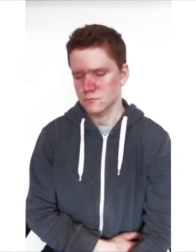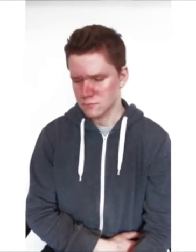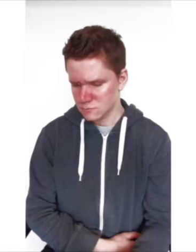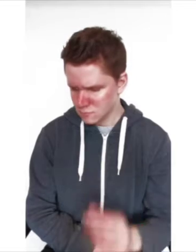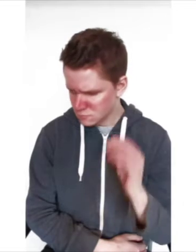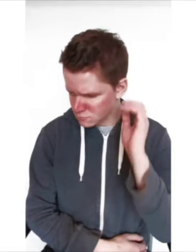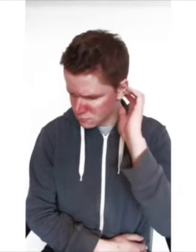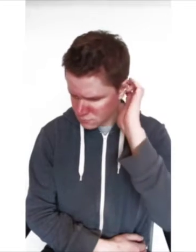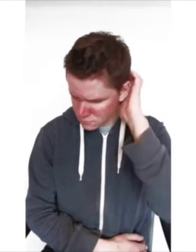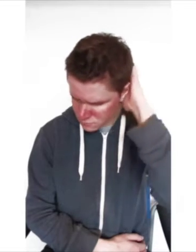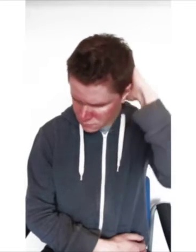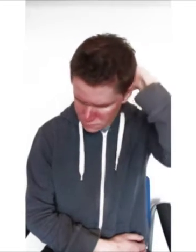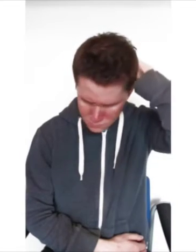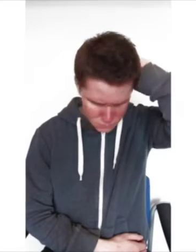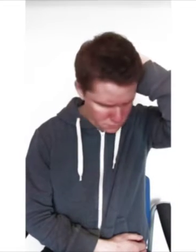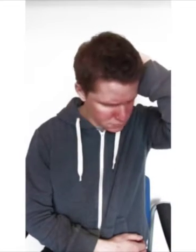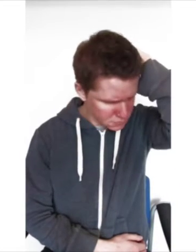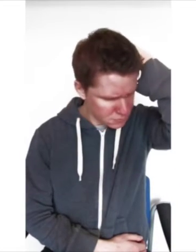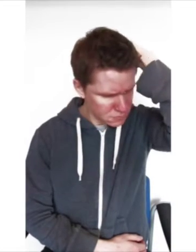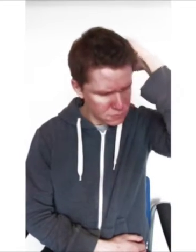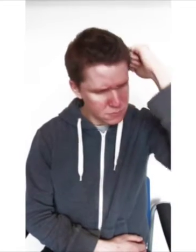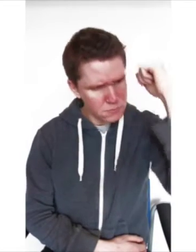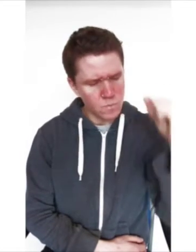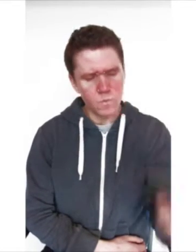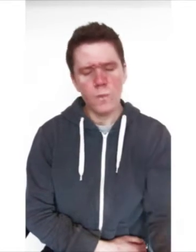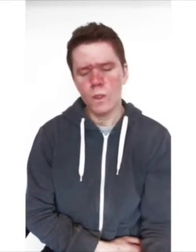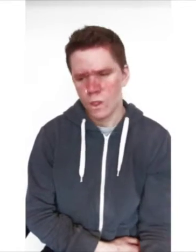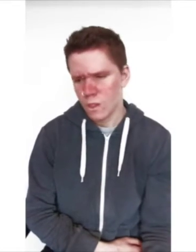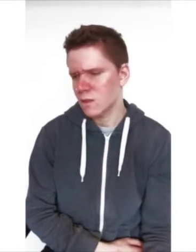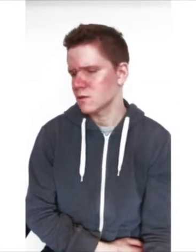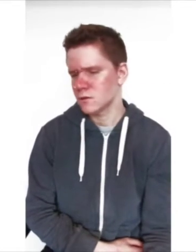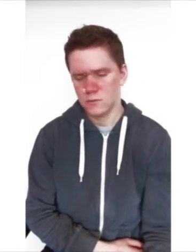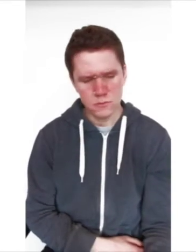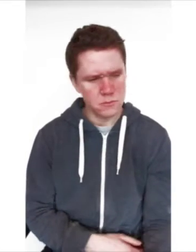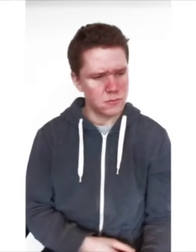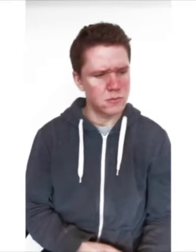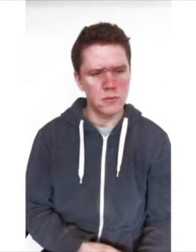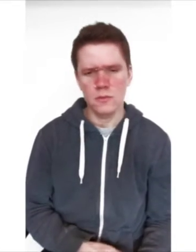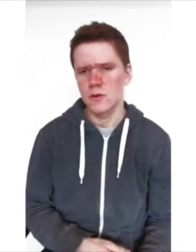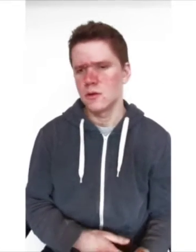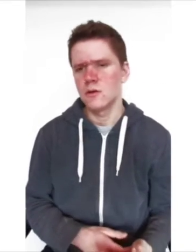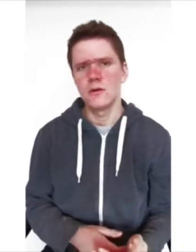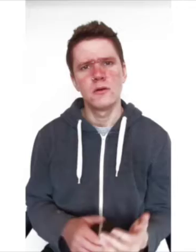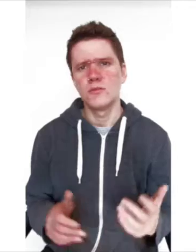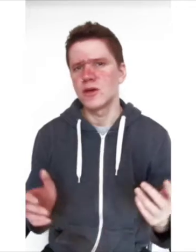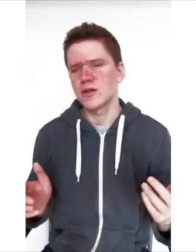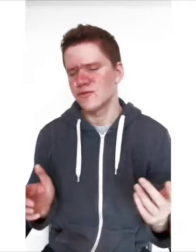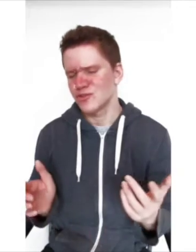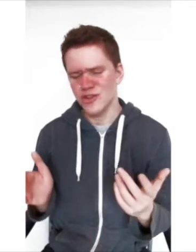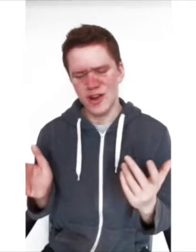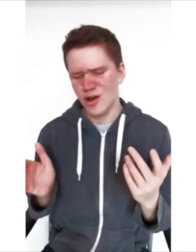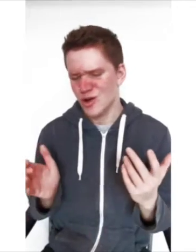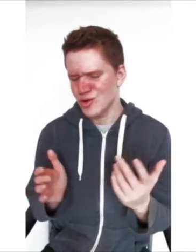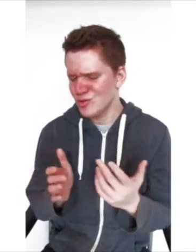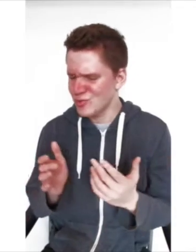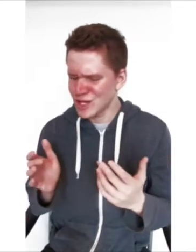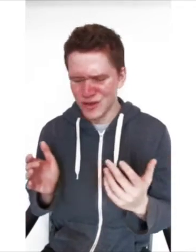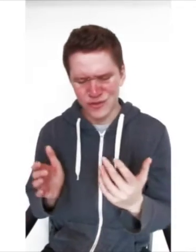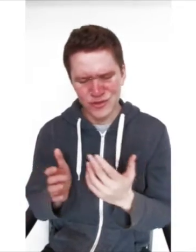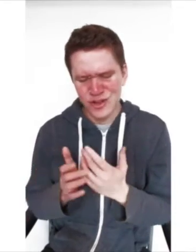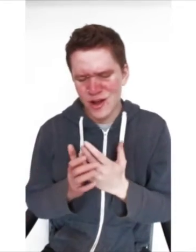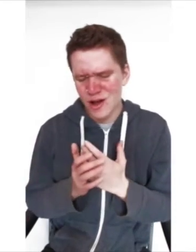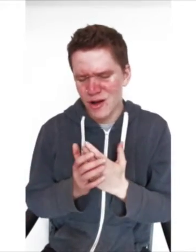mi diranno loro che cosa rimane. Mi rifugierò,